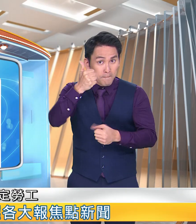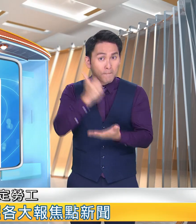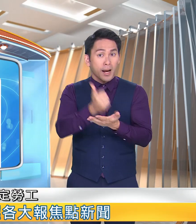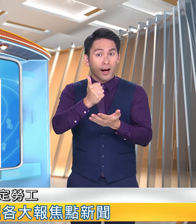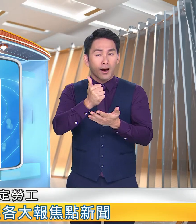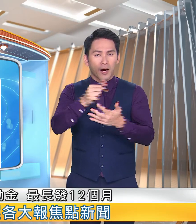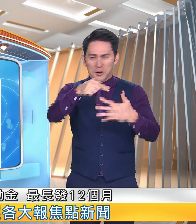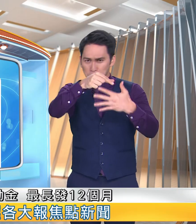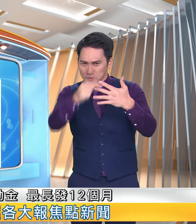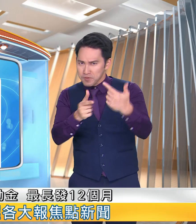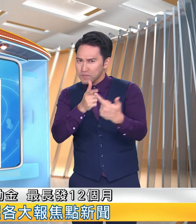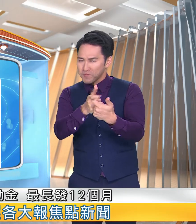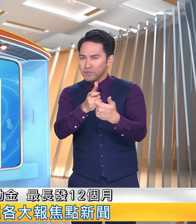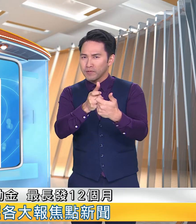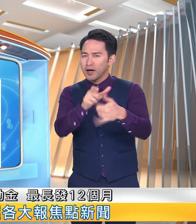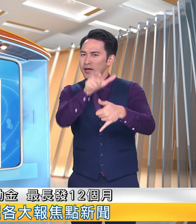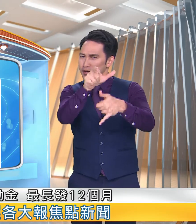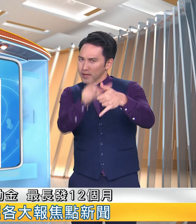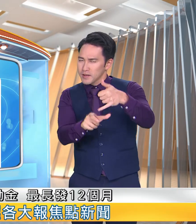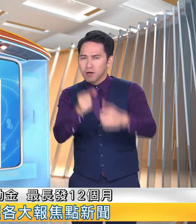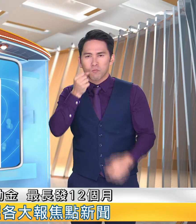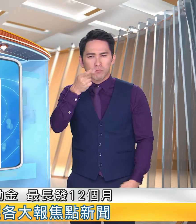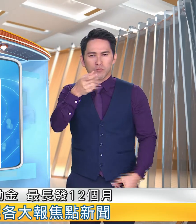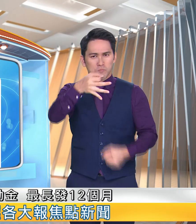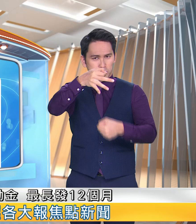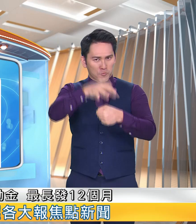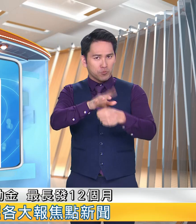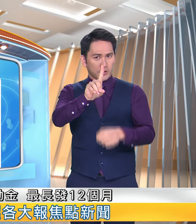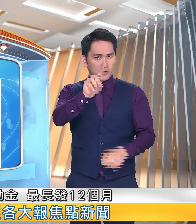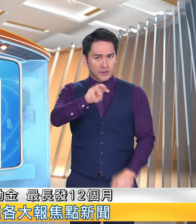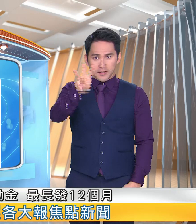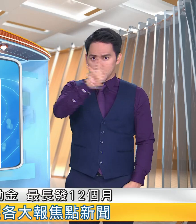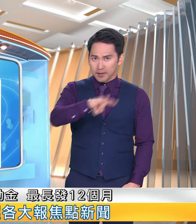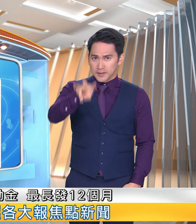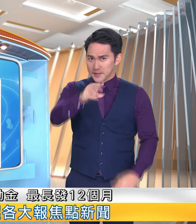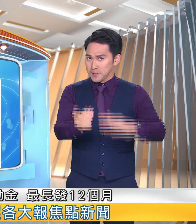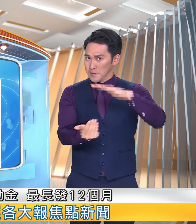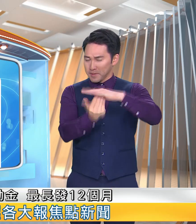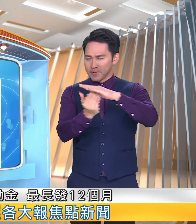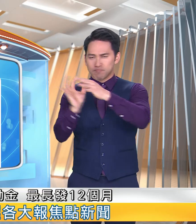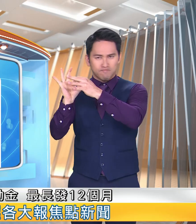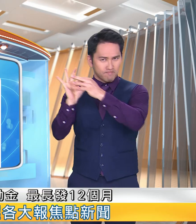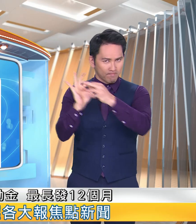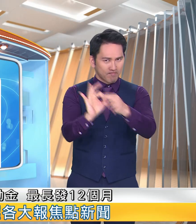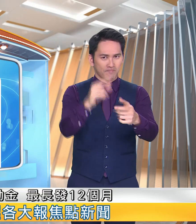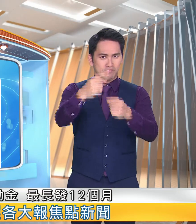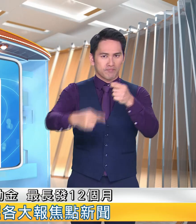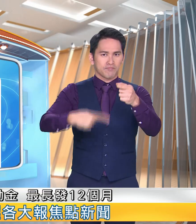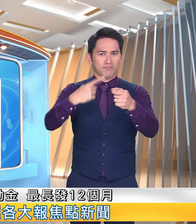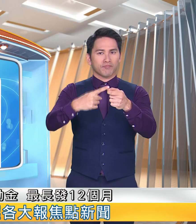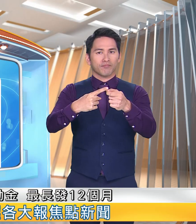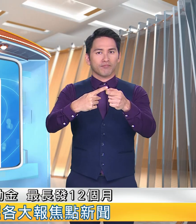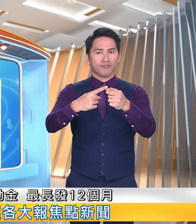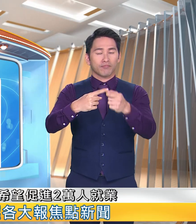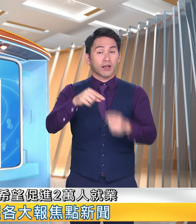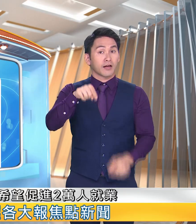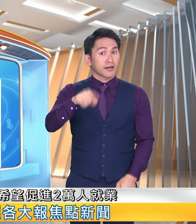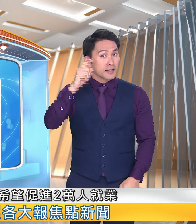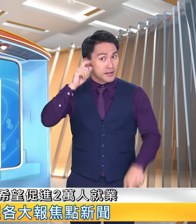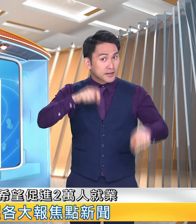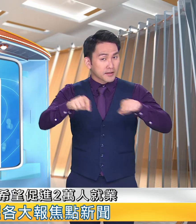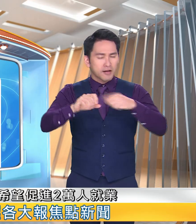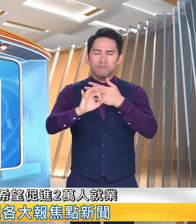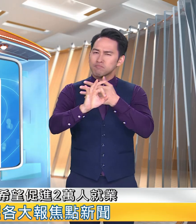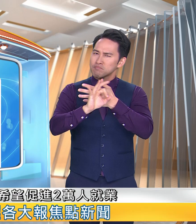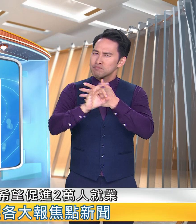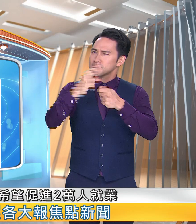工1.3万元的就业奖励金，最长发12个月，而方案将会试